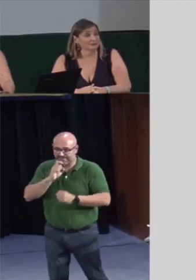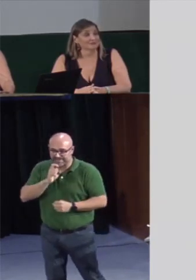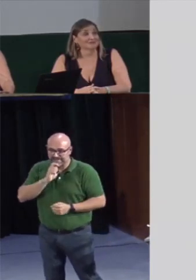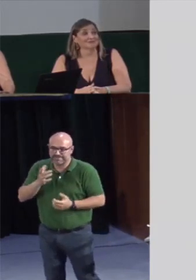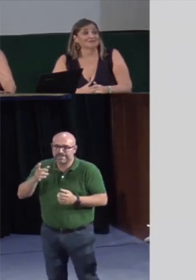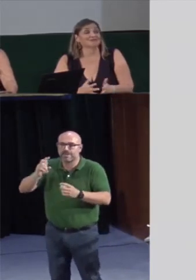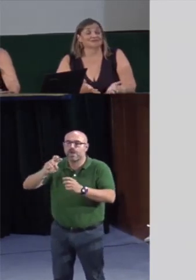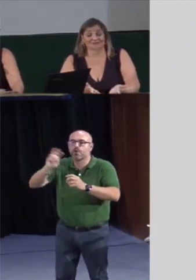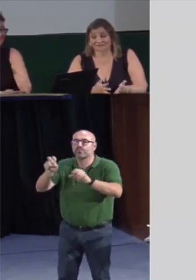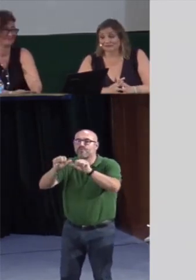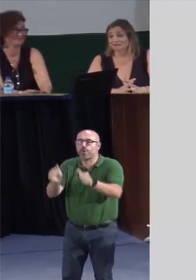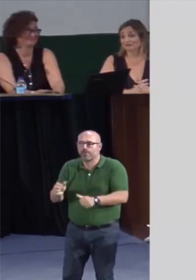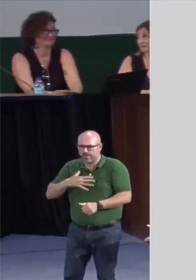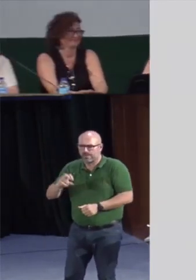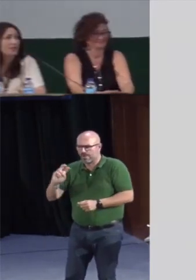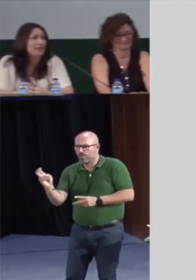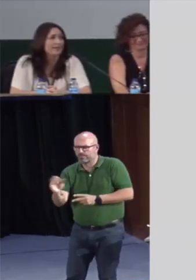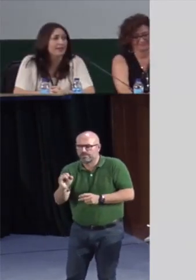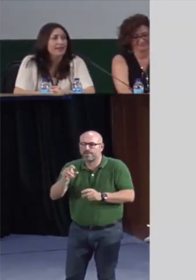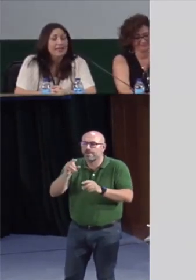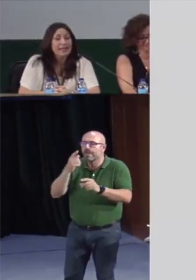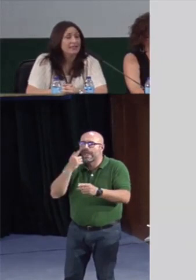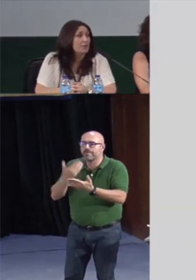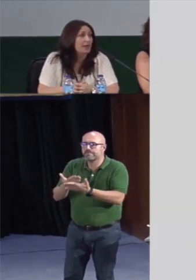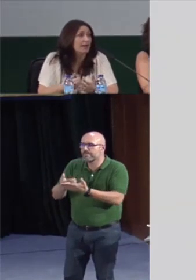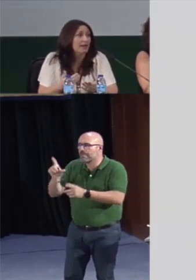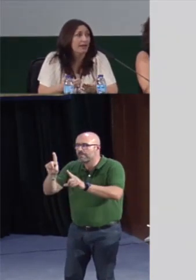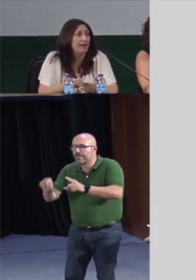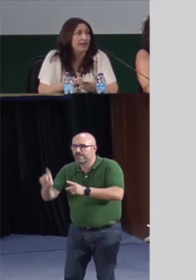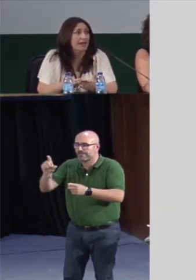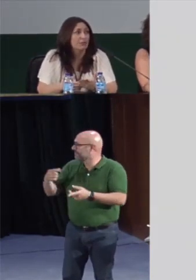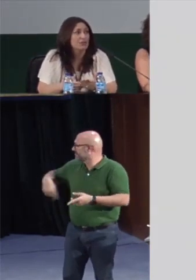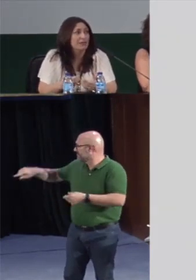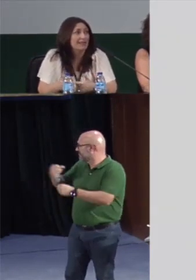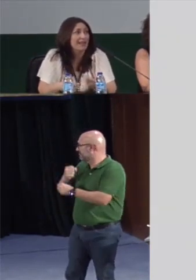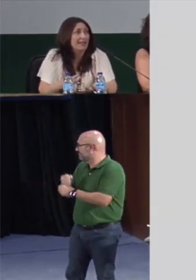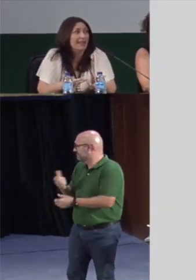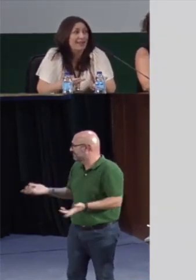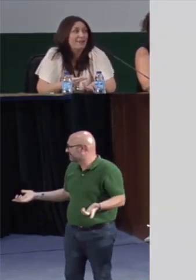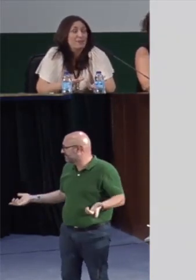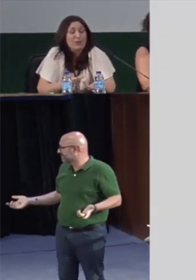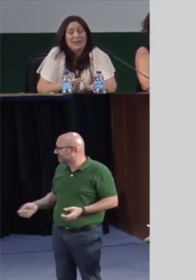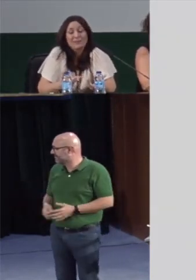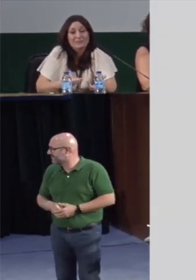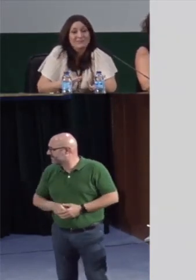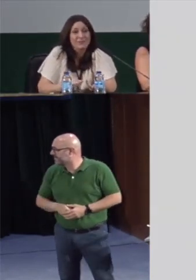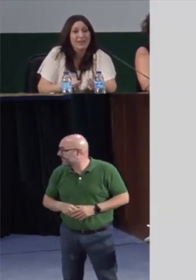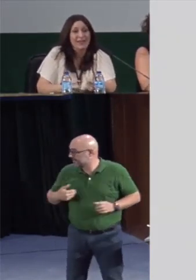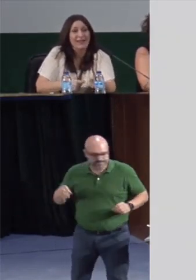se disponga de los recursos económicos suficientes y también la posibilidad de